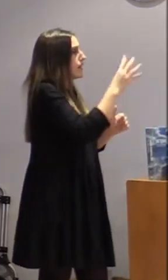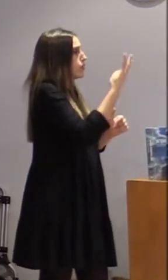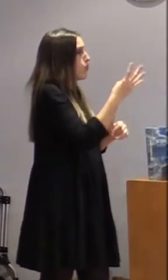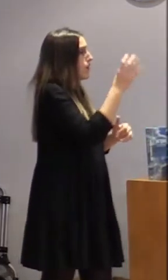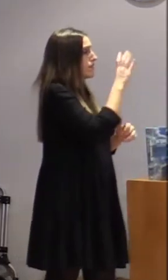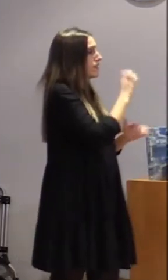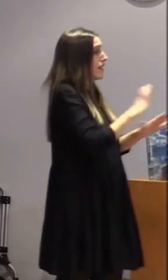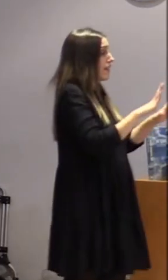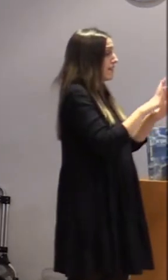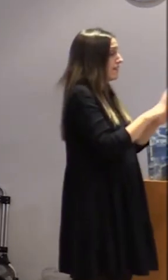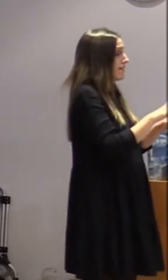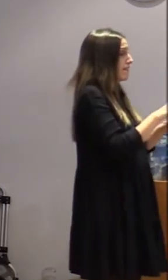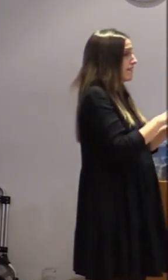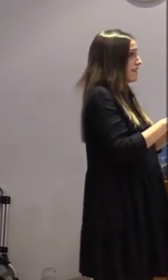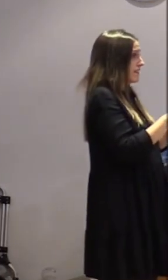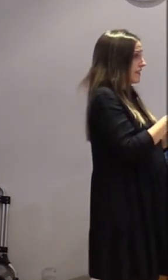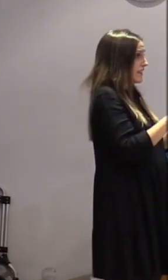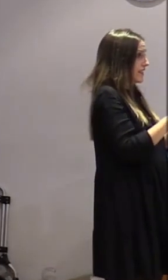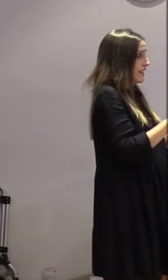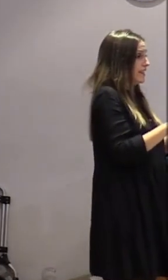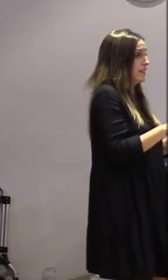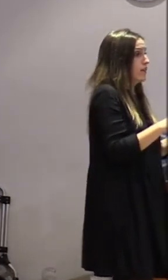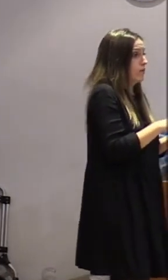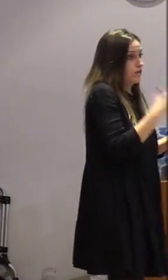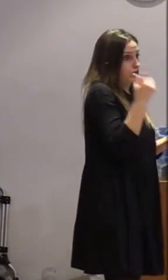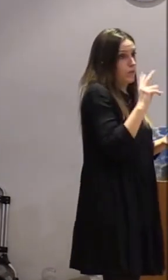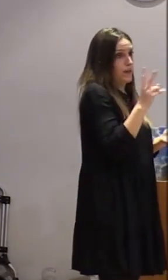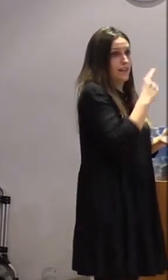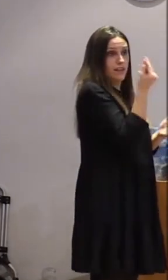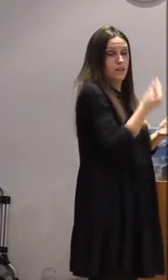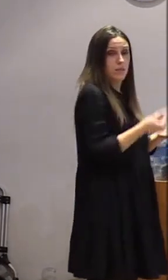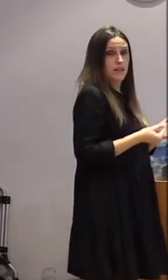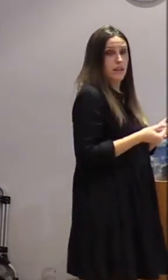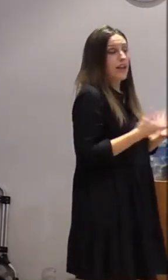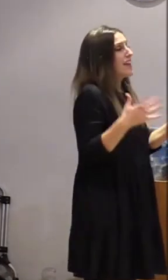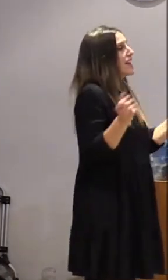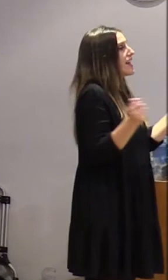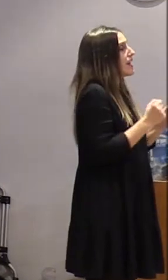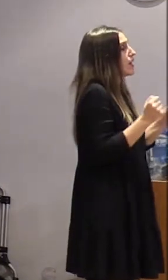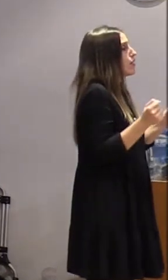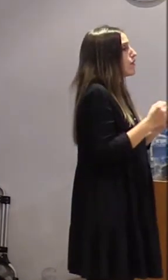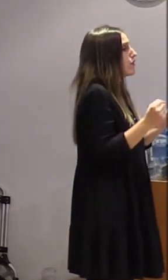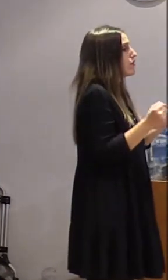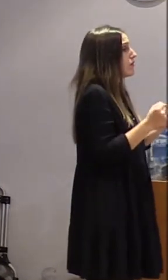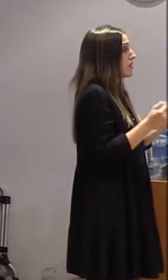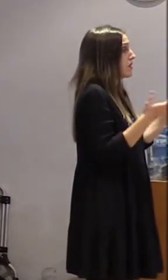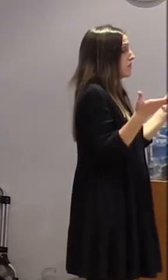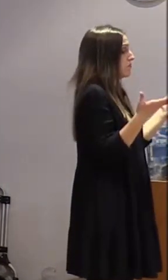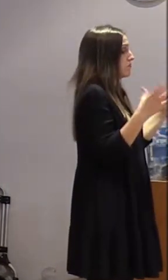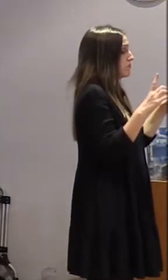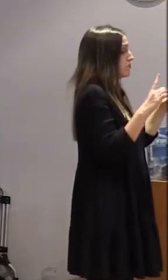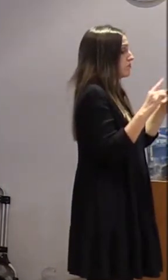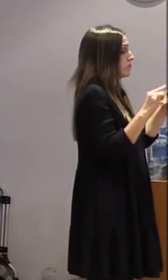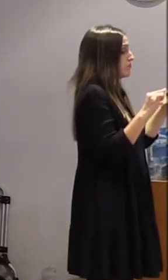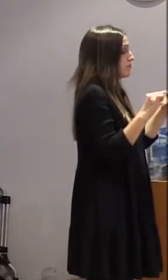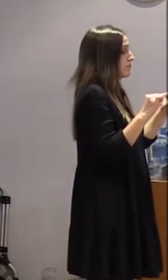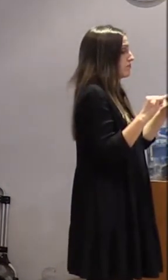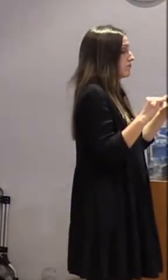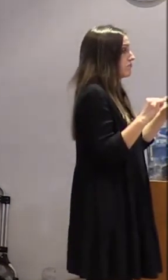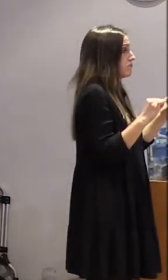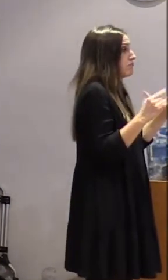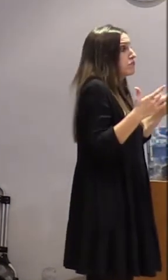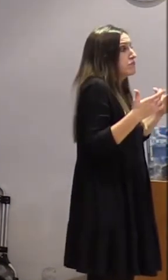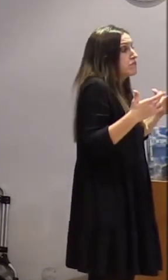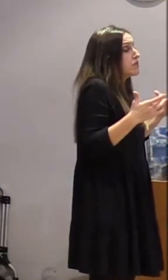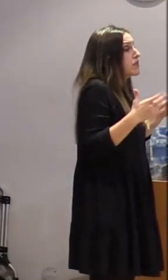cuando, no la tercera, sino la cuarta, cuando Velázquez pinta esos retratos, el frío mengua notablemente, sin que se tenga